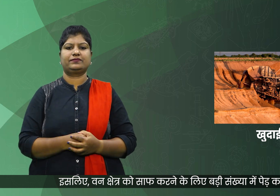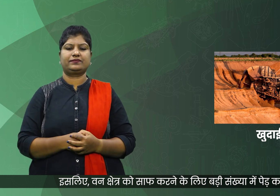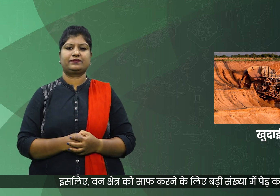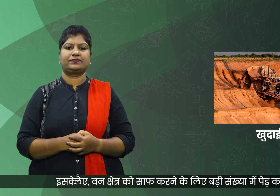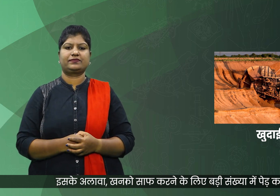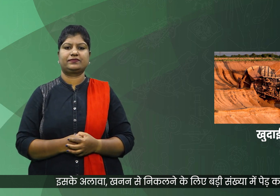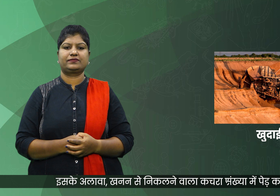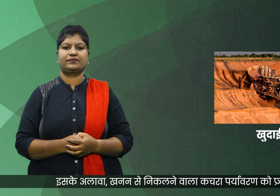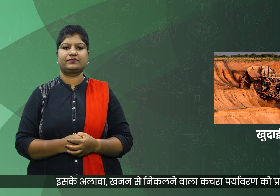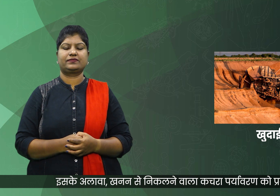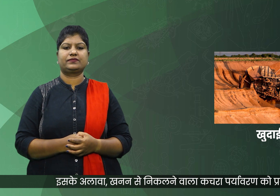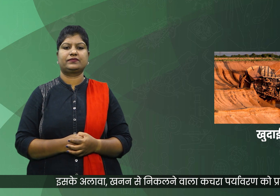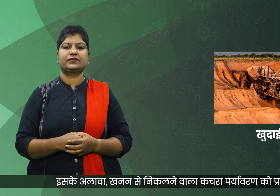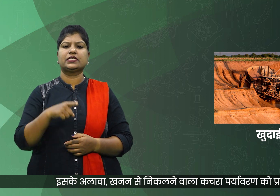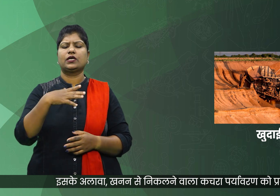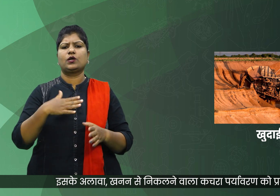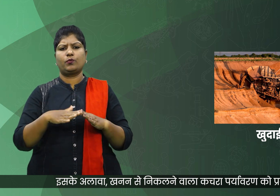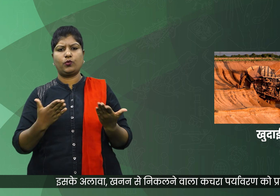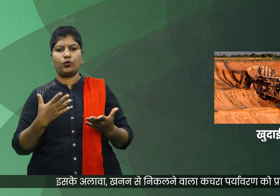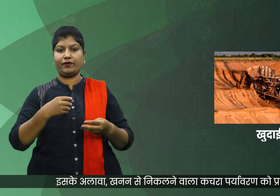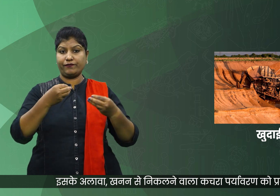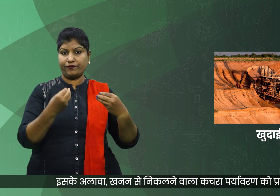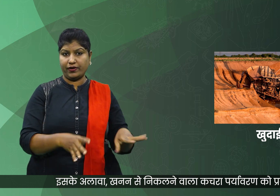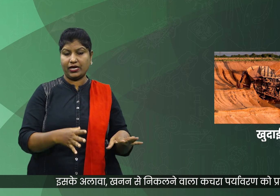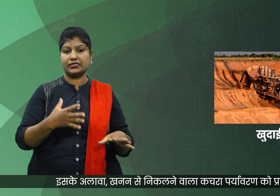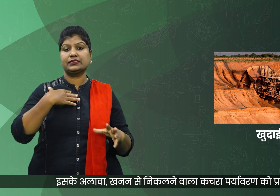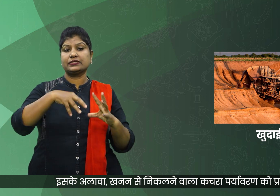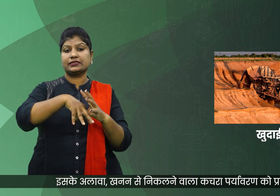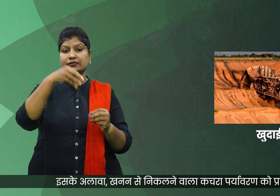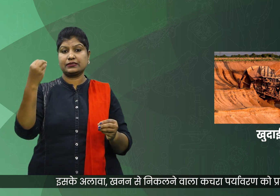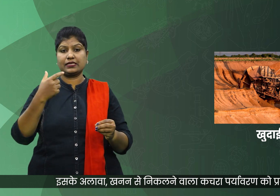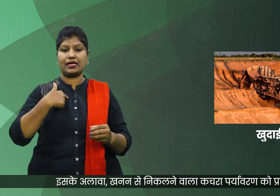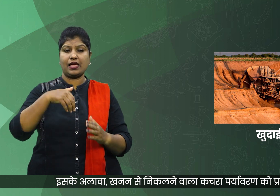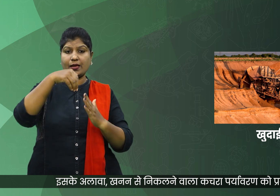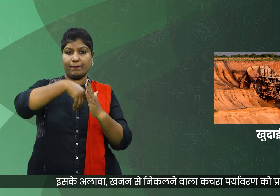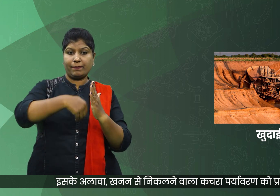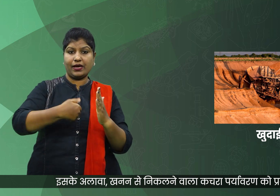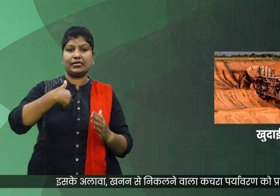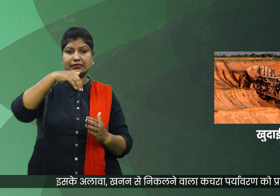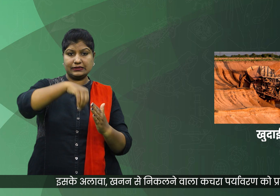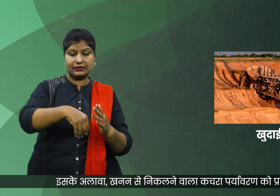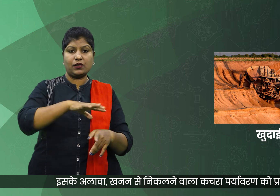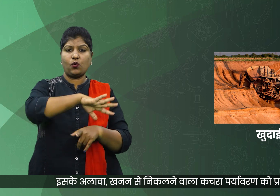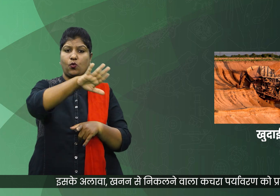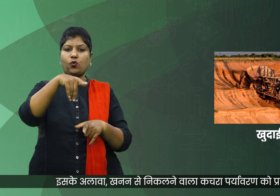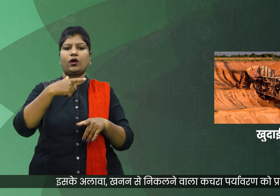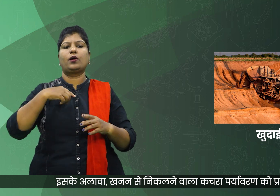इसके अलावा, खनन से निकलने वाला कच्रा पर्यावरण को प्रदूशित करता